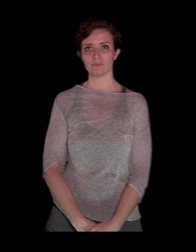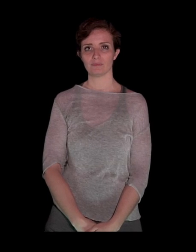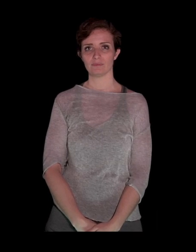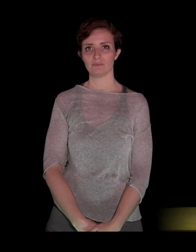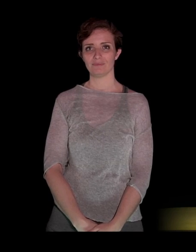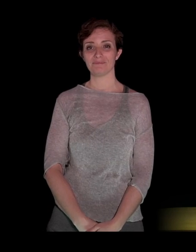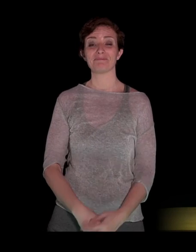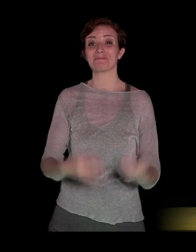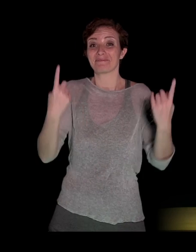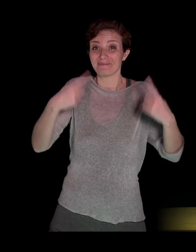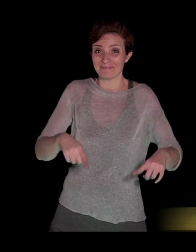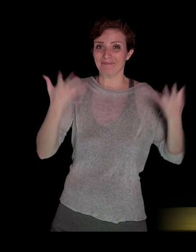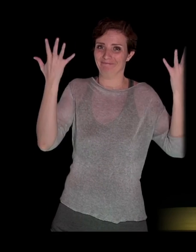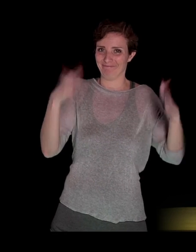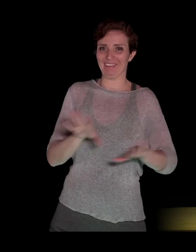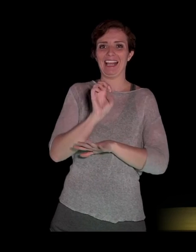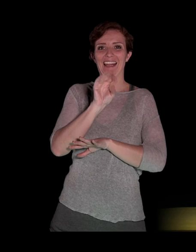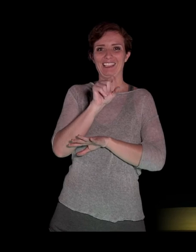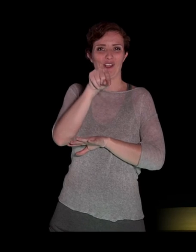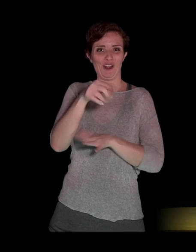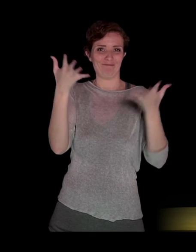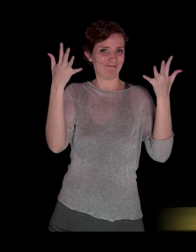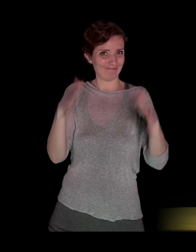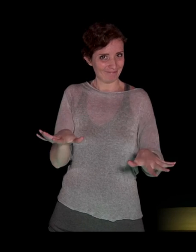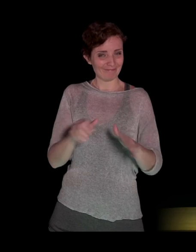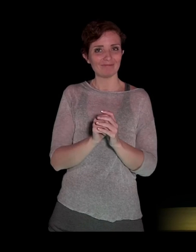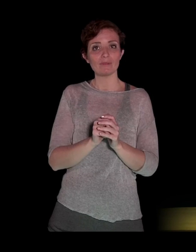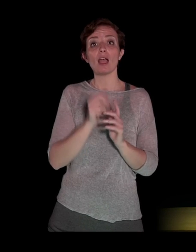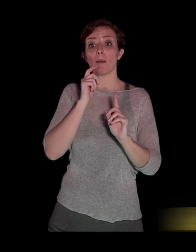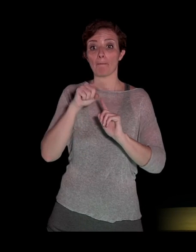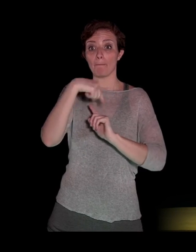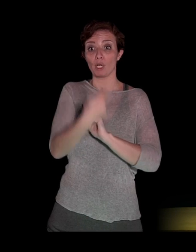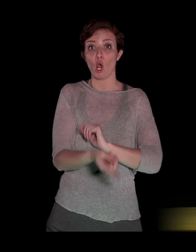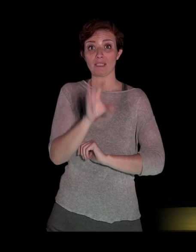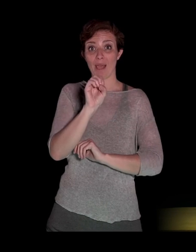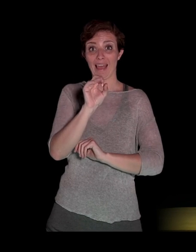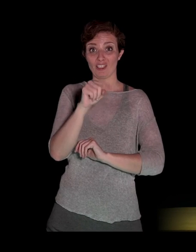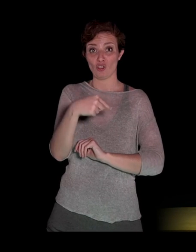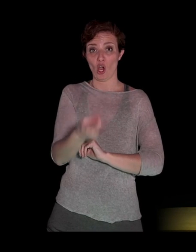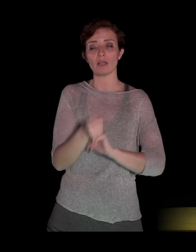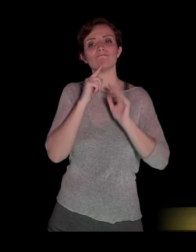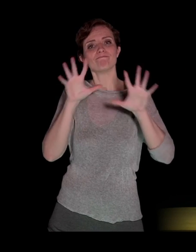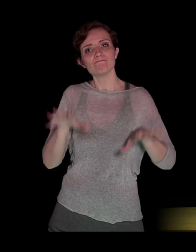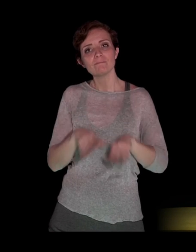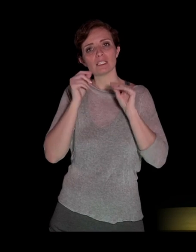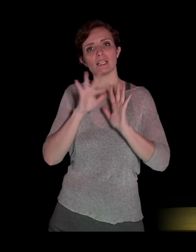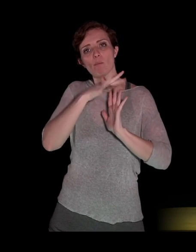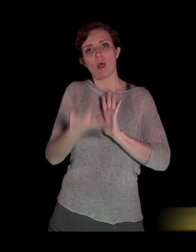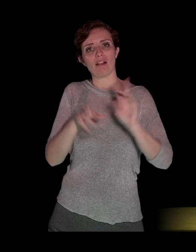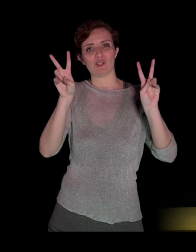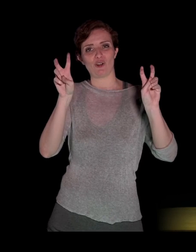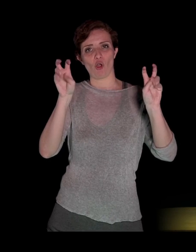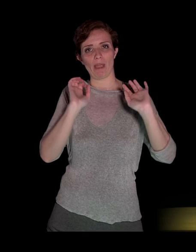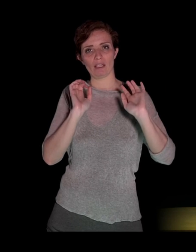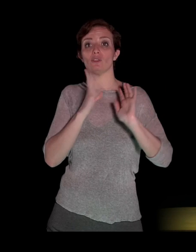semplificarla con questo abbiamo finito la lezione odierna nella prossima lezione inizieremo un altro